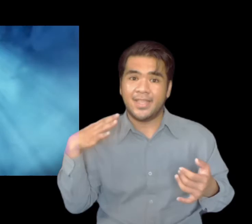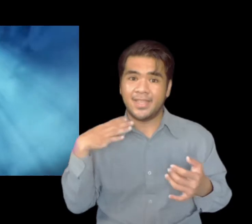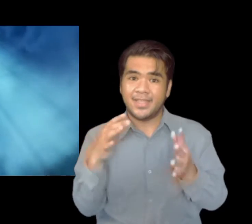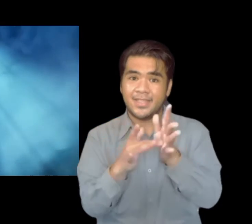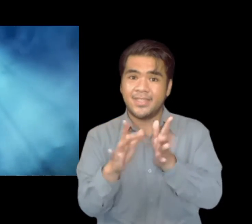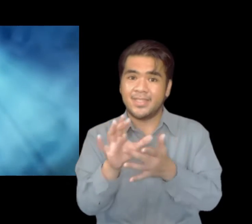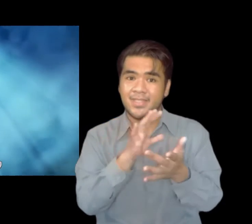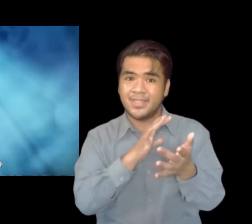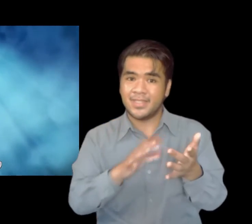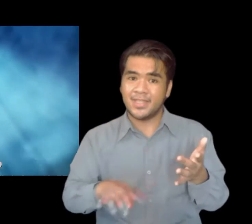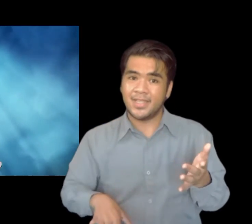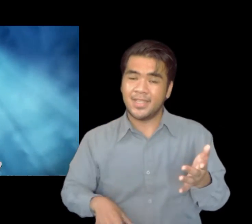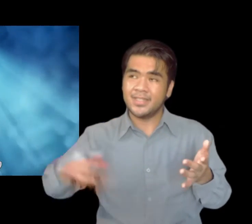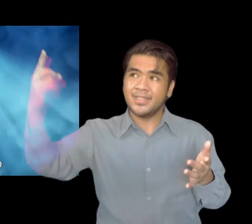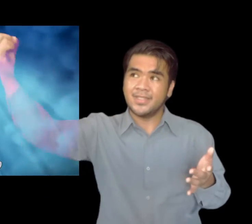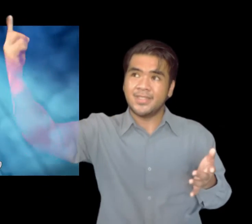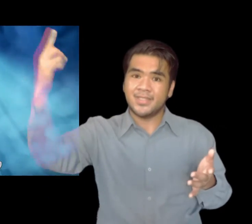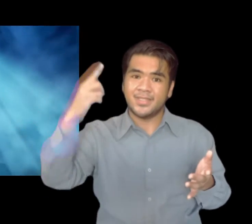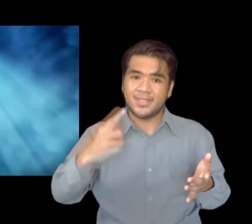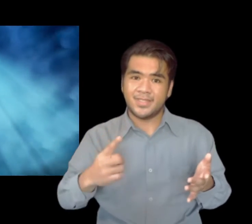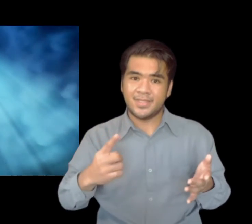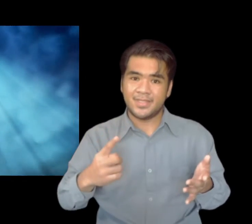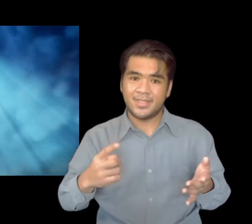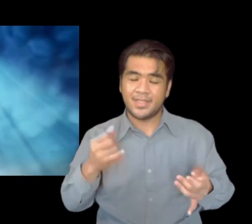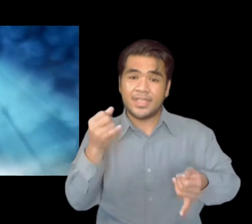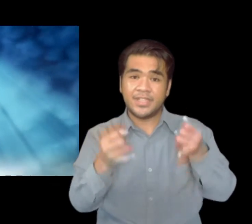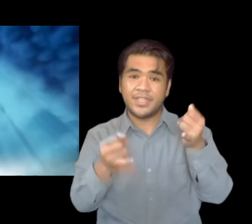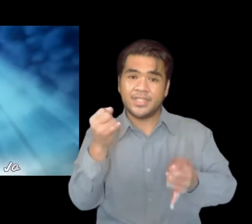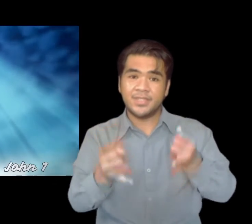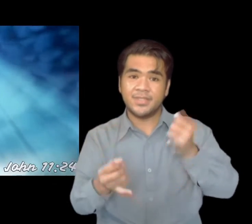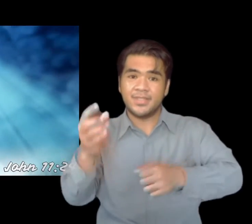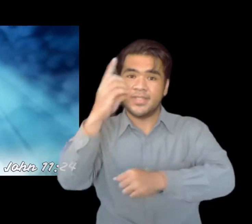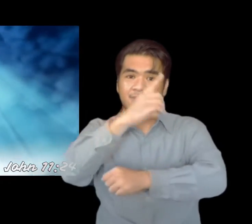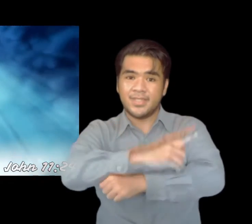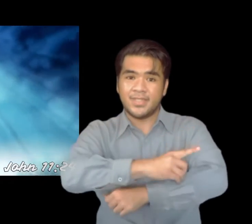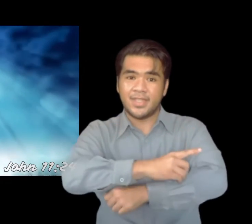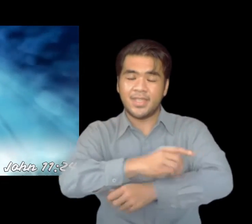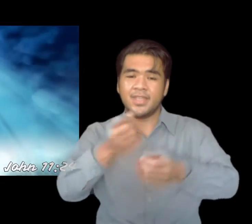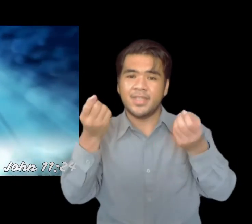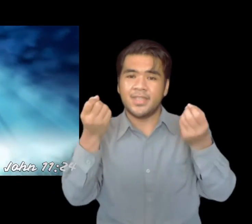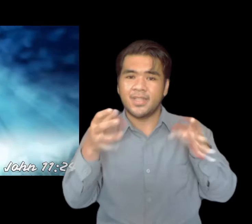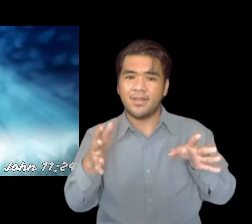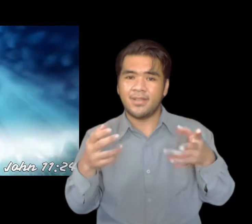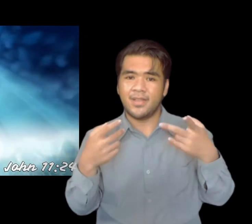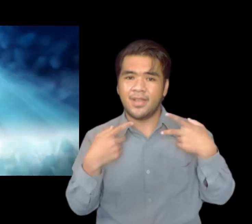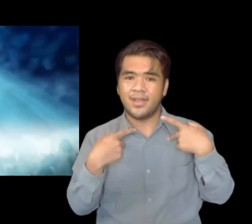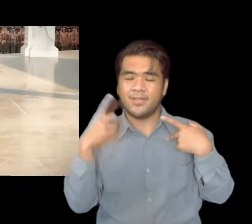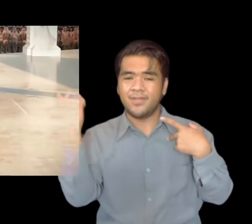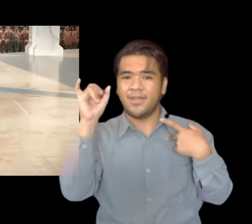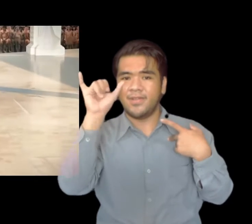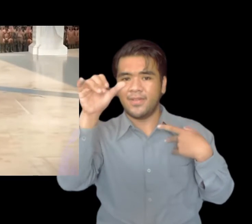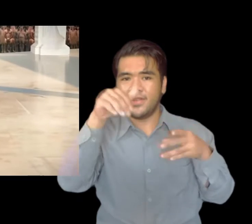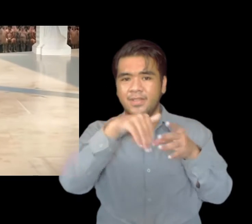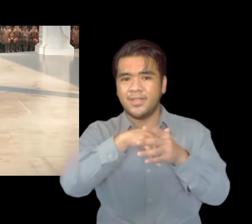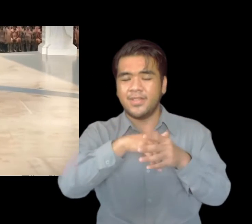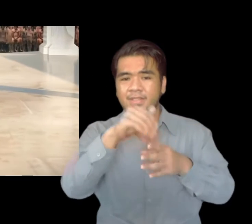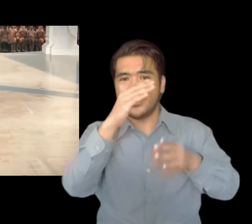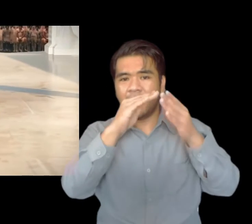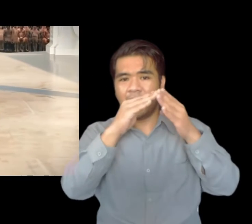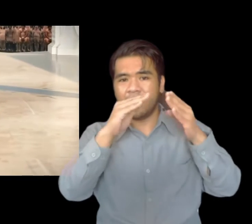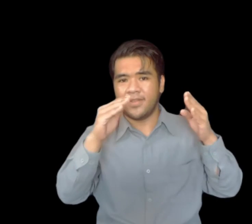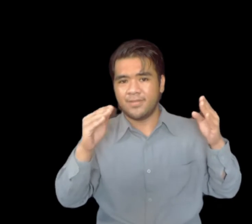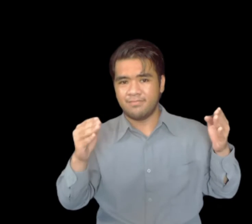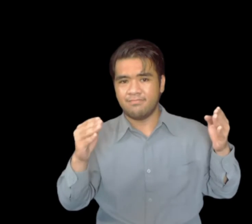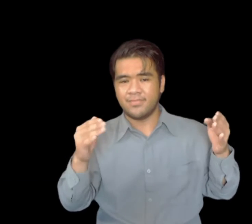pansamantalang naninirahan ang mga tapat na hinirang ng Diyos habang hinihintay ang muling pagkabuhay sa huling araw o sa araw ng